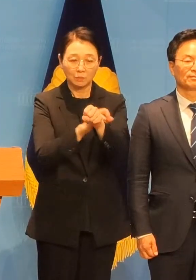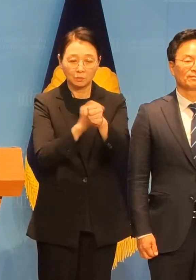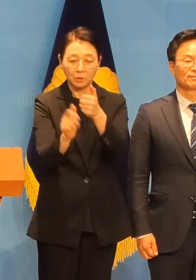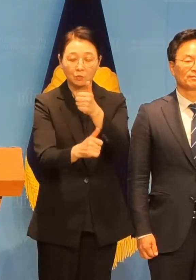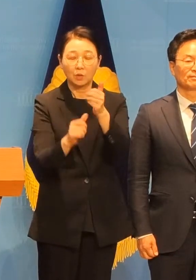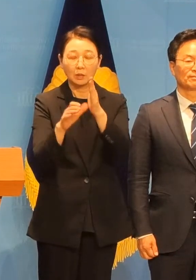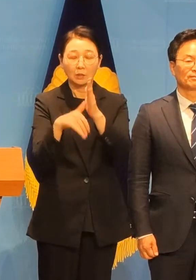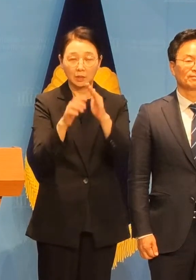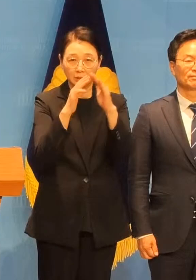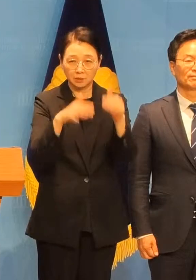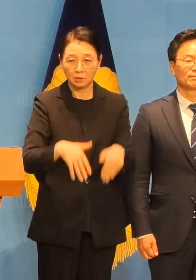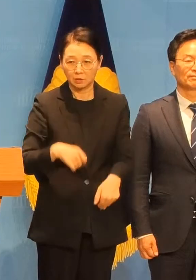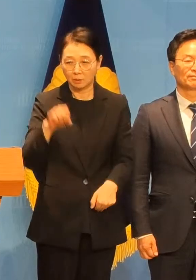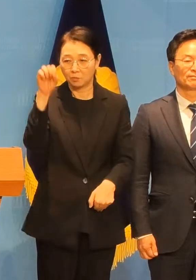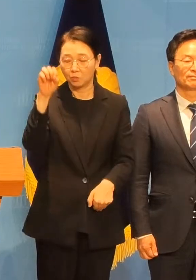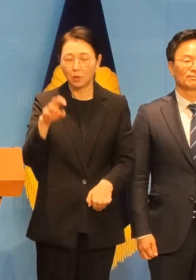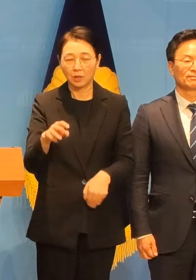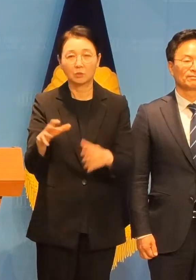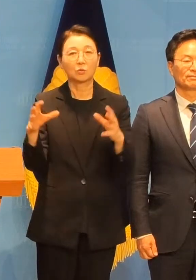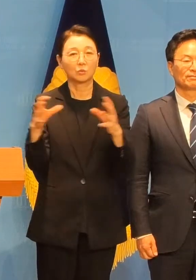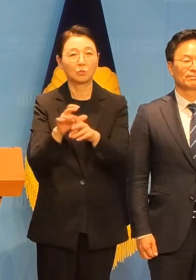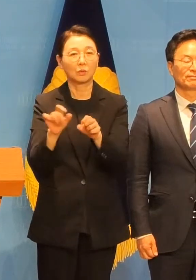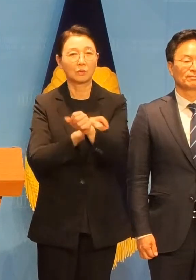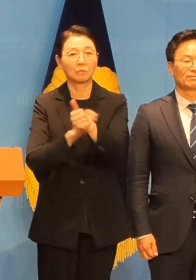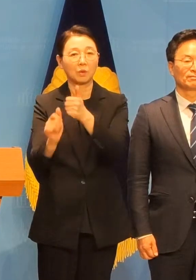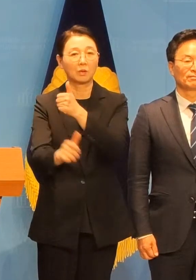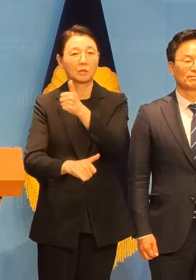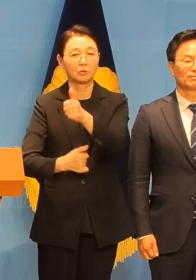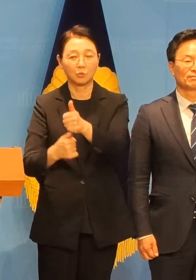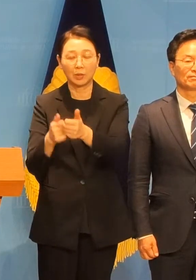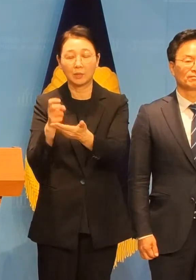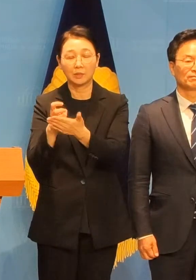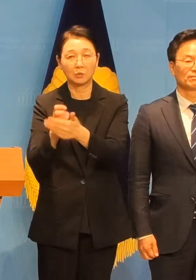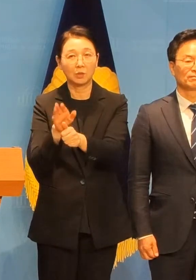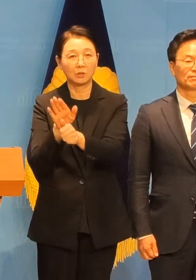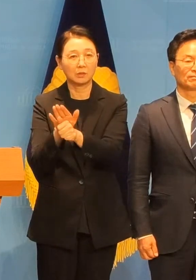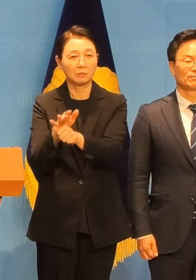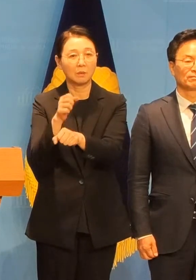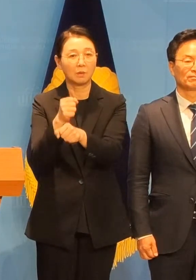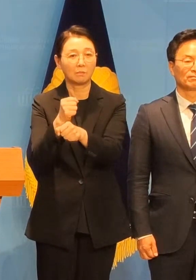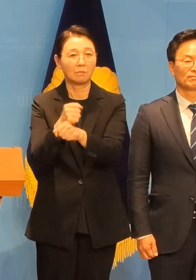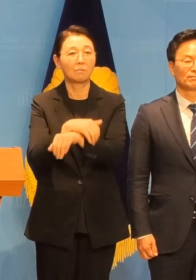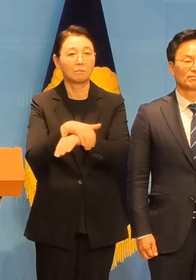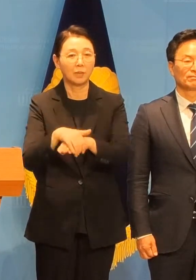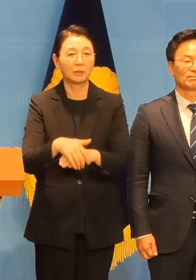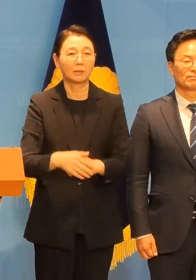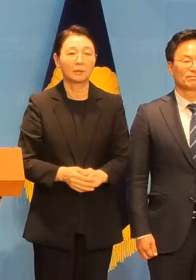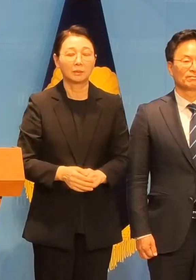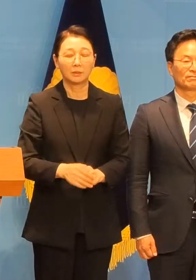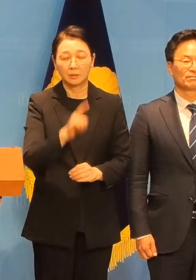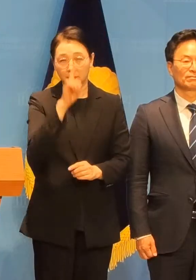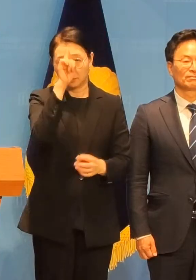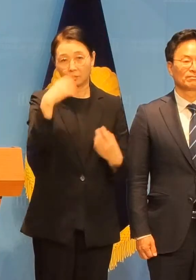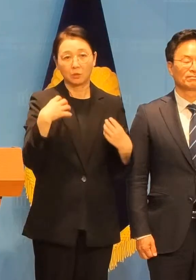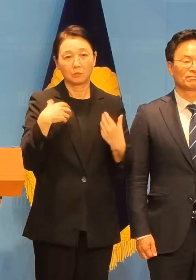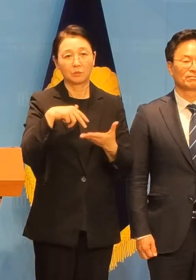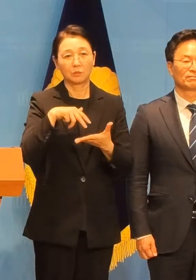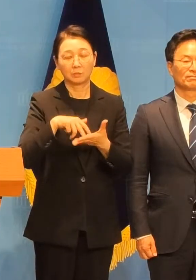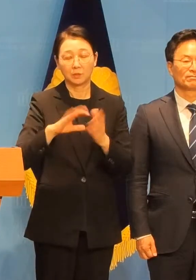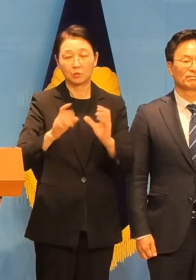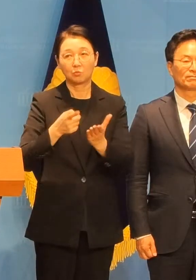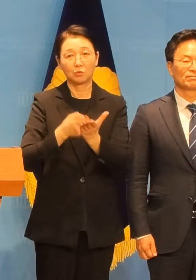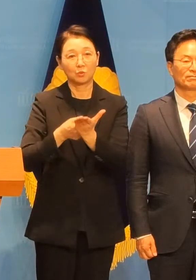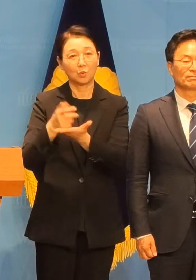광주 통합특별시 지원 특례 법안을 만들 예정입니다. 정부 측은